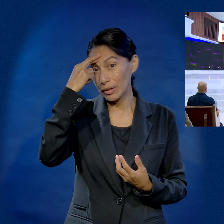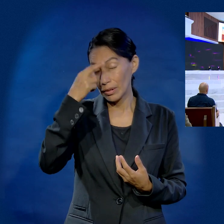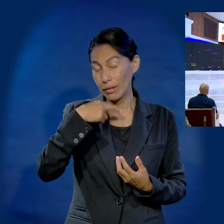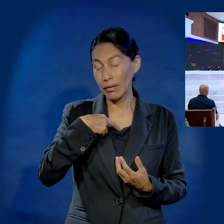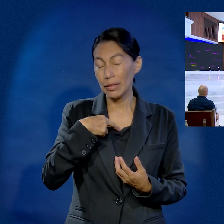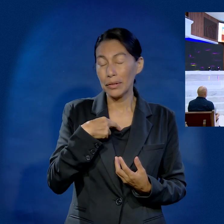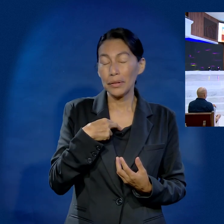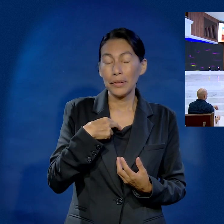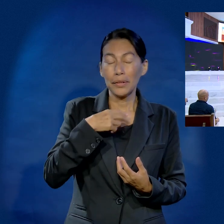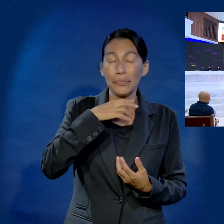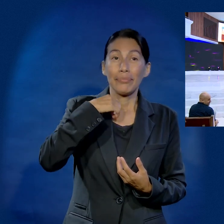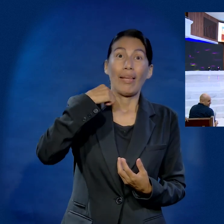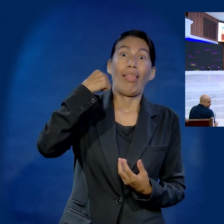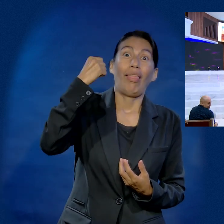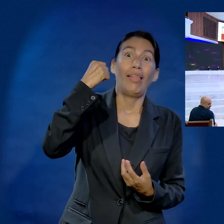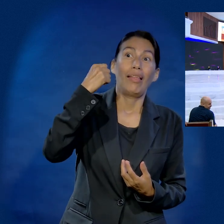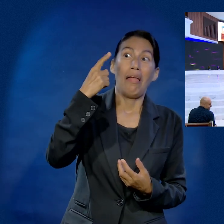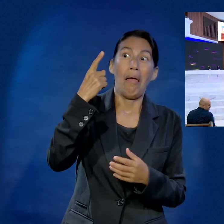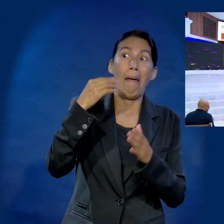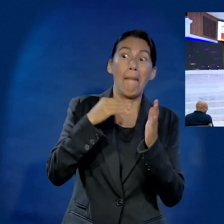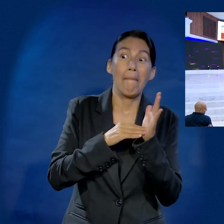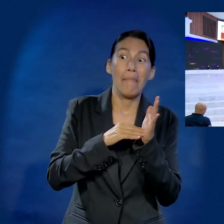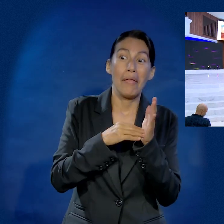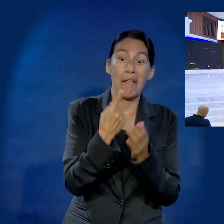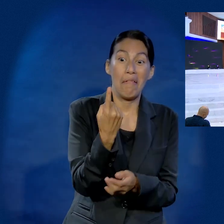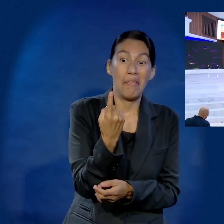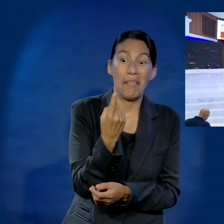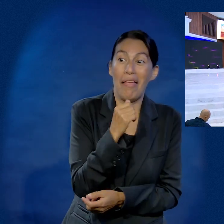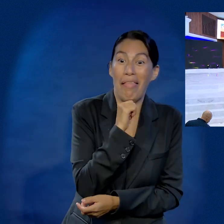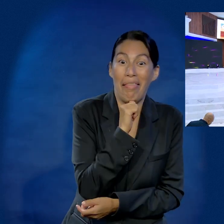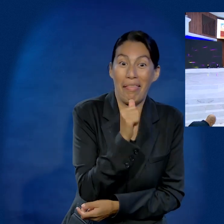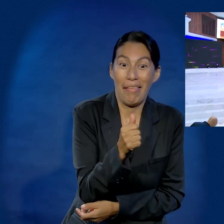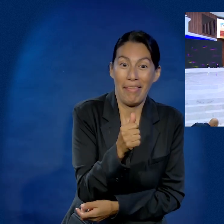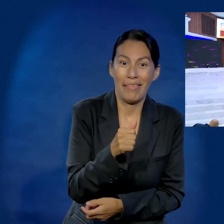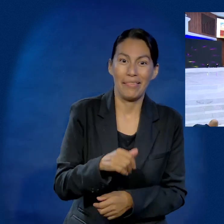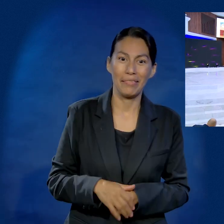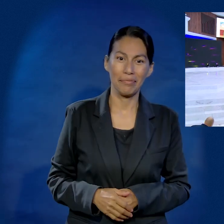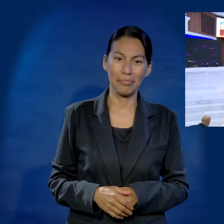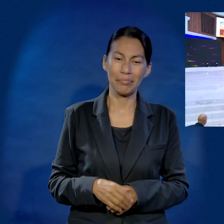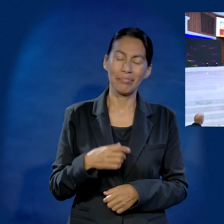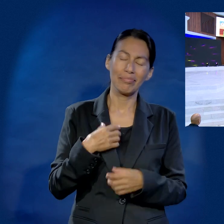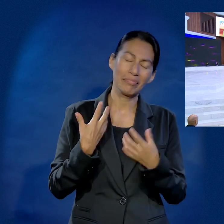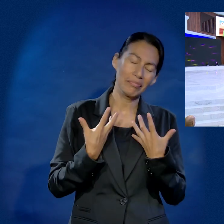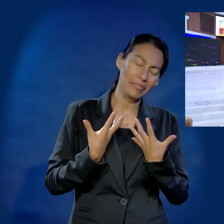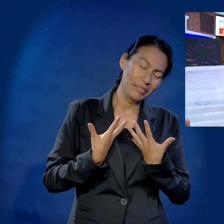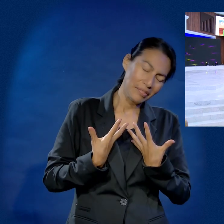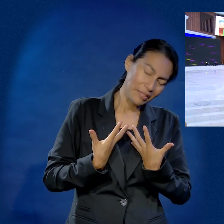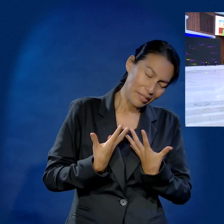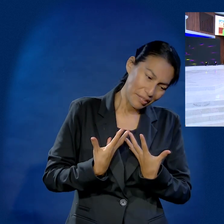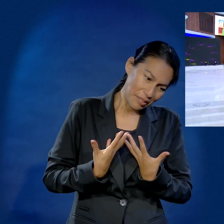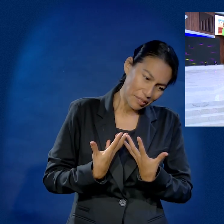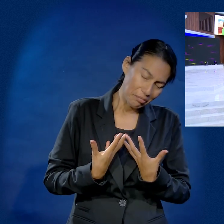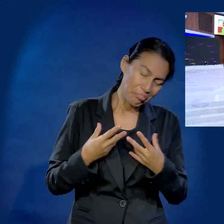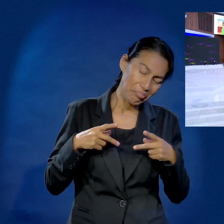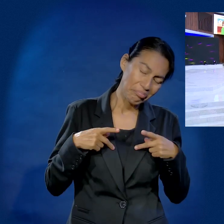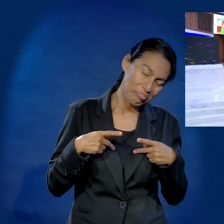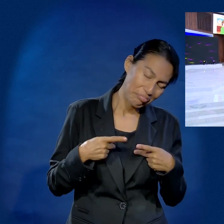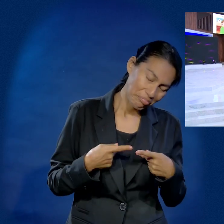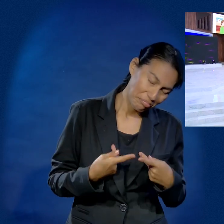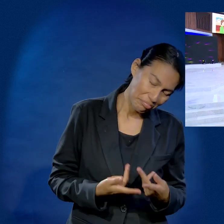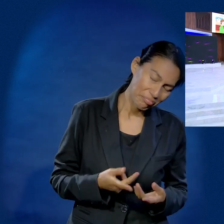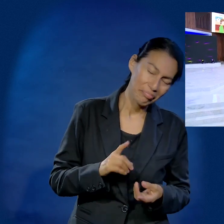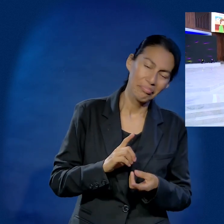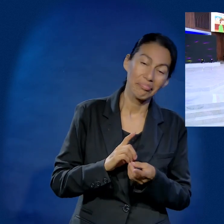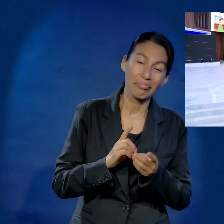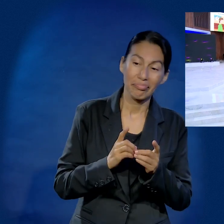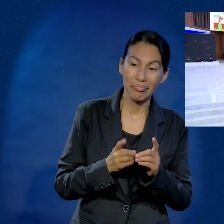me cuelgo, pastor. Porque de las 1,000 no pude conseguir ni una. Y estuve triste, deprimido. Señor,